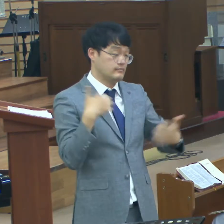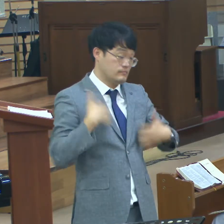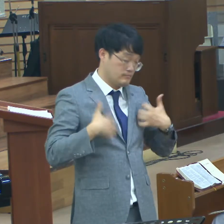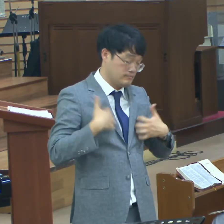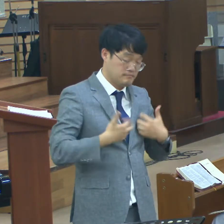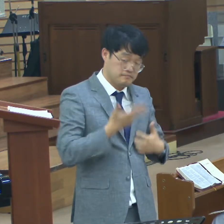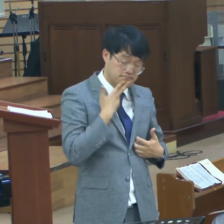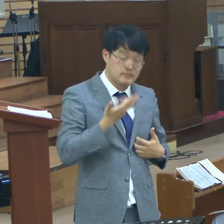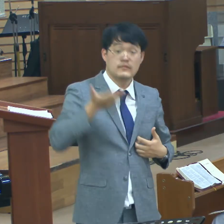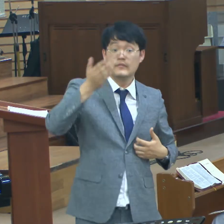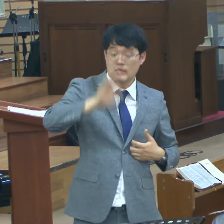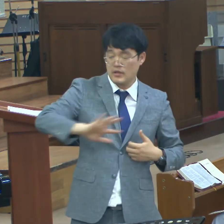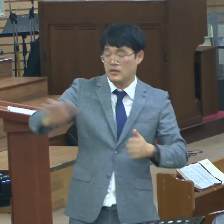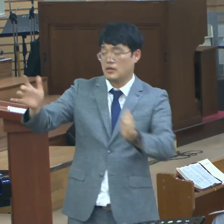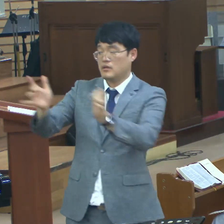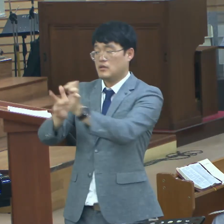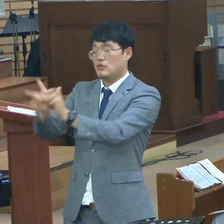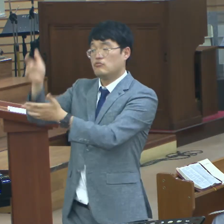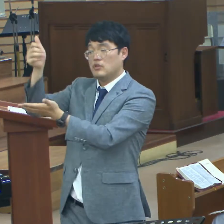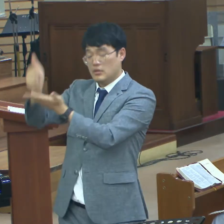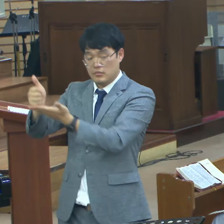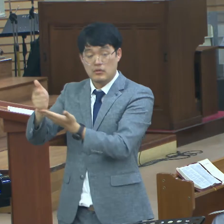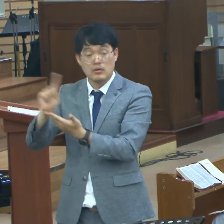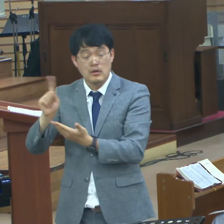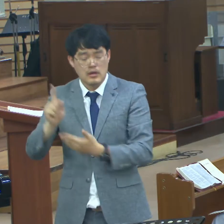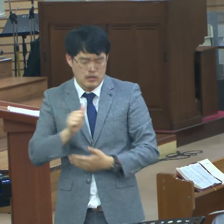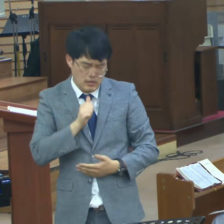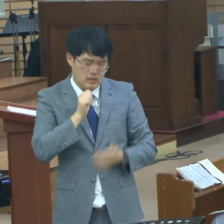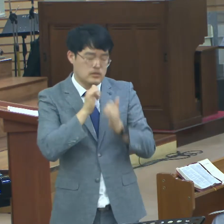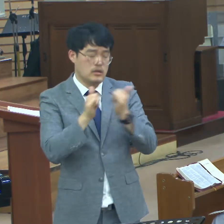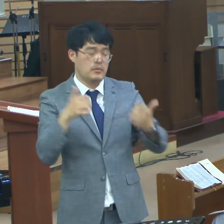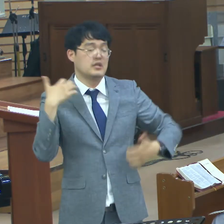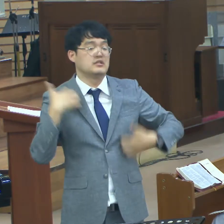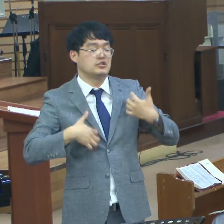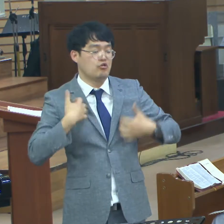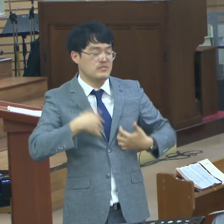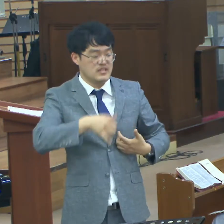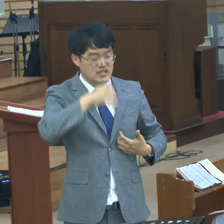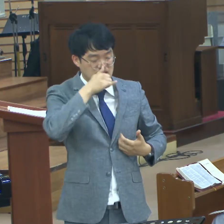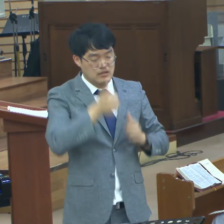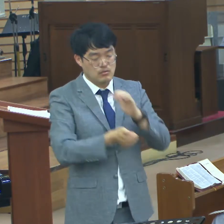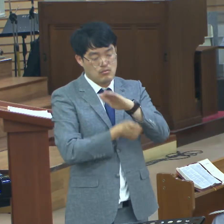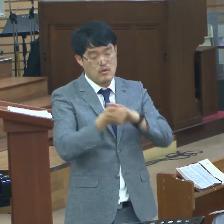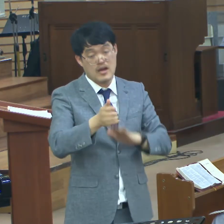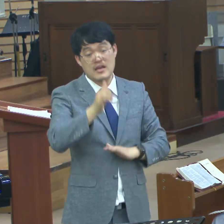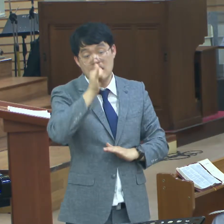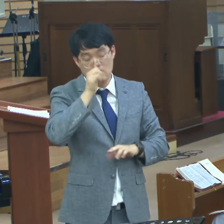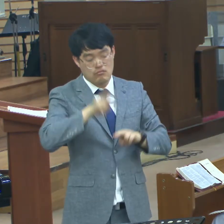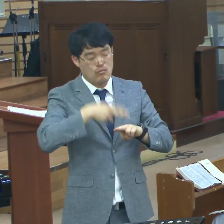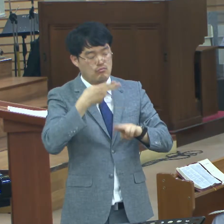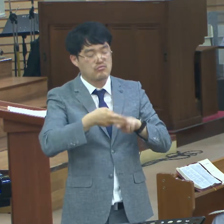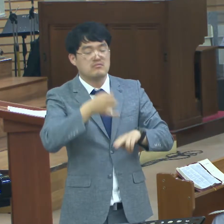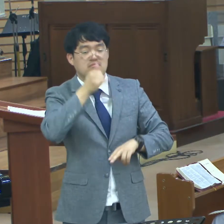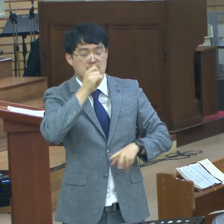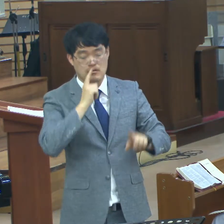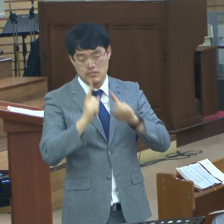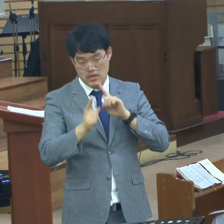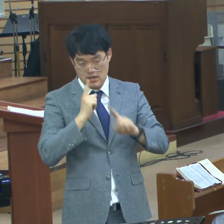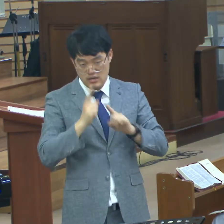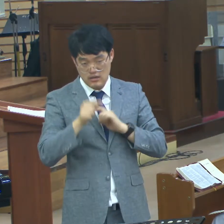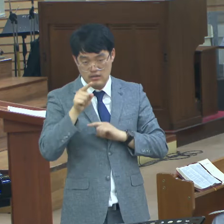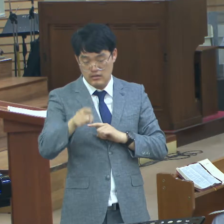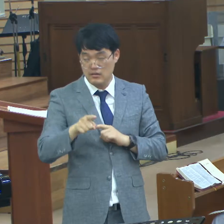그런데 예수님은요, 가난한 자에게도 즐거움이 있고 소망이 있고 선물이 있다고 말씀하셨어요. 그